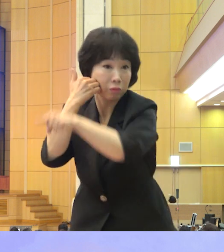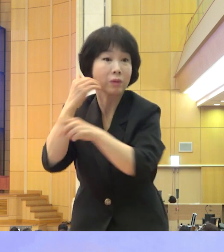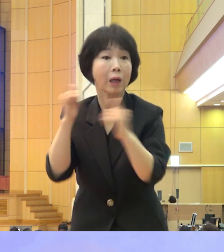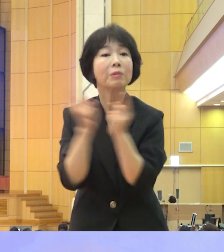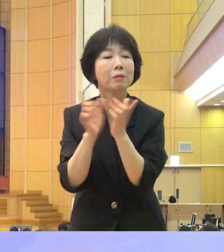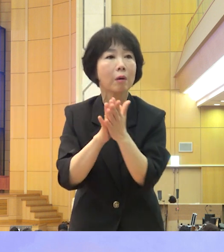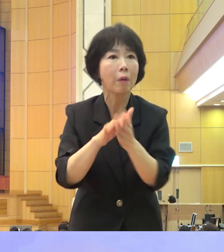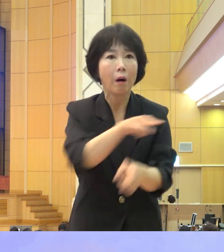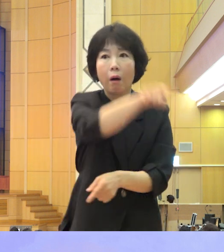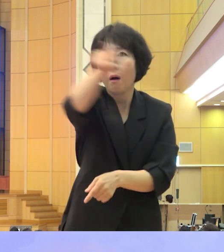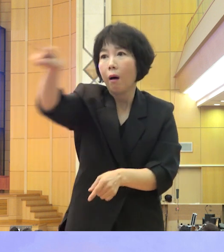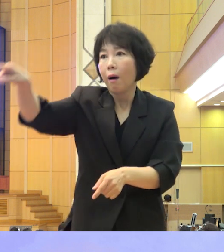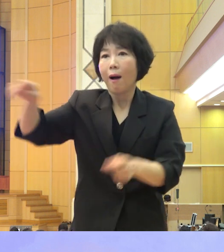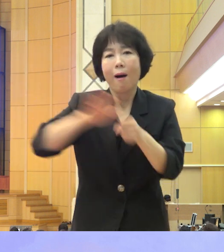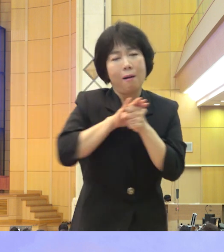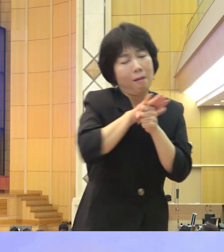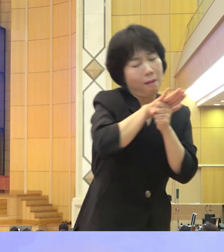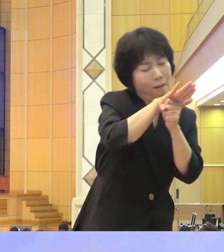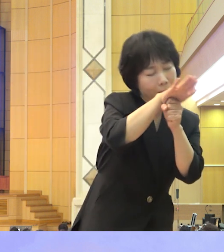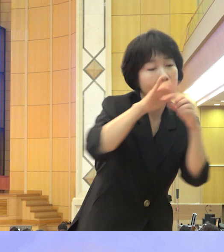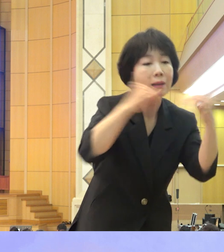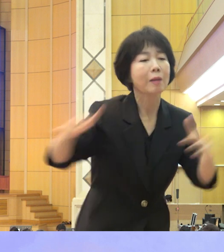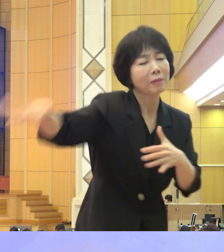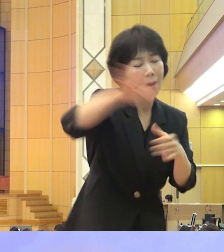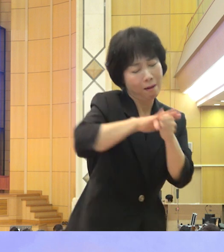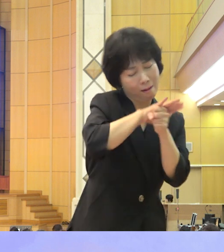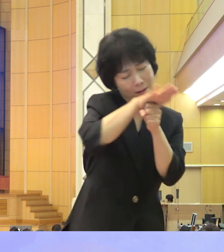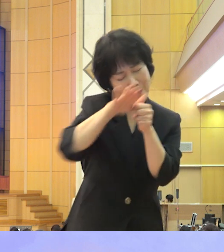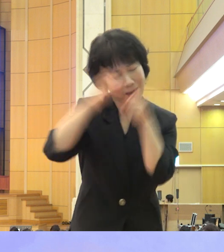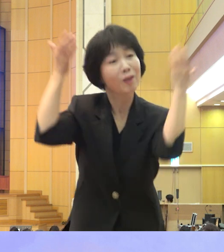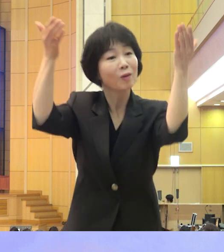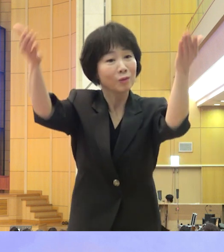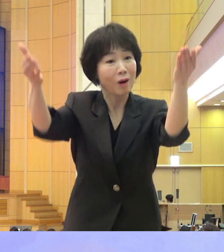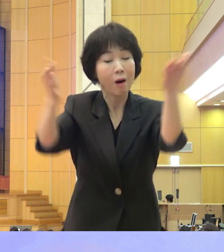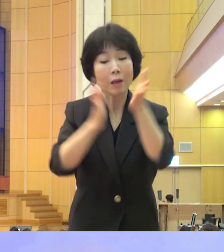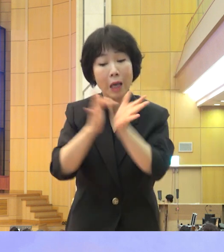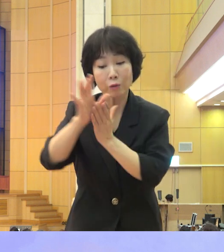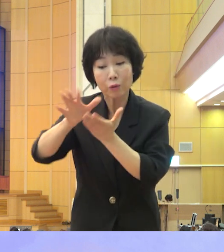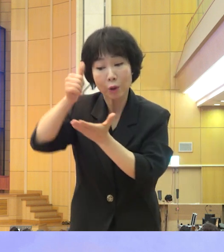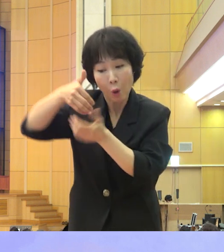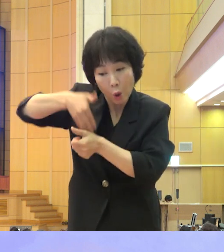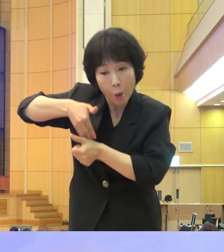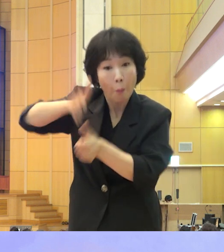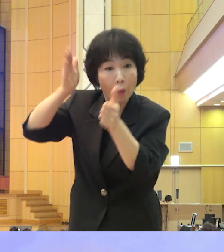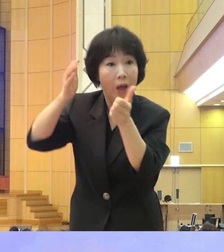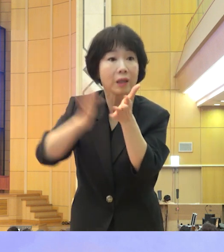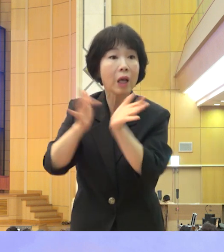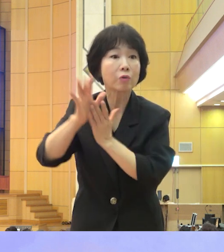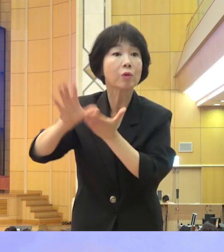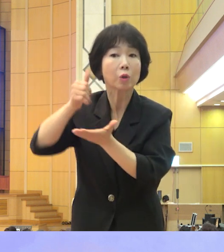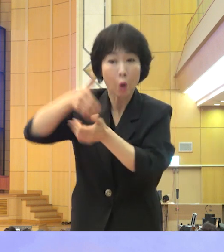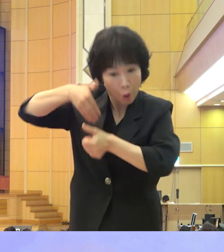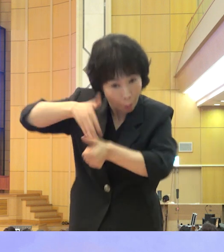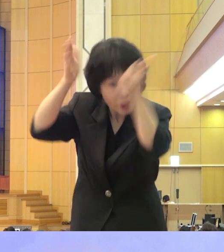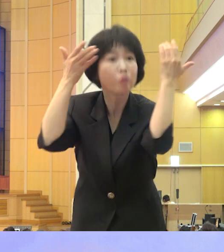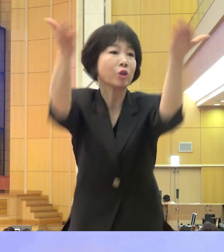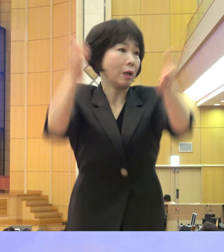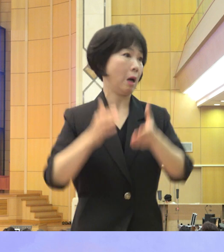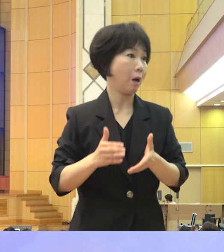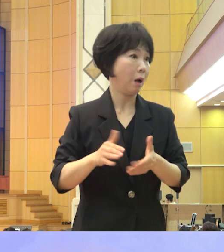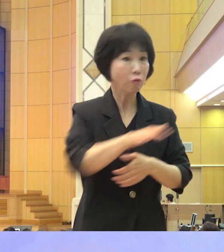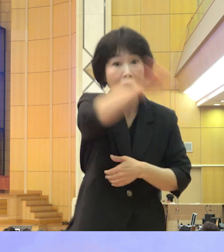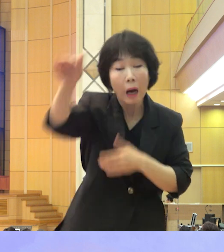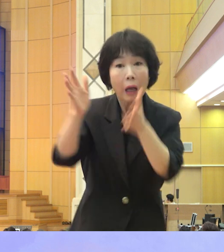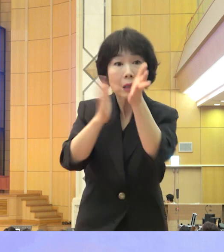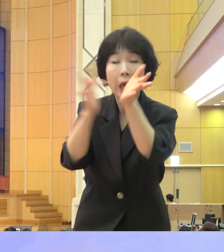우리 인간을 말하는 건데, 하나님이 사람을 이처럼 사랑하사 독생자를 주셨으니, 독생자는 하나님의 아들,